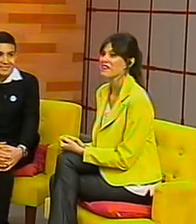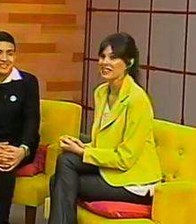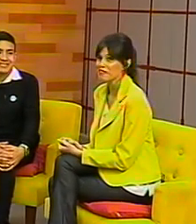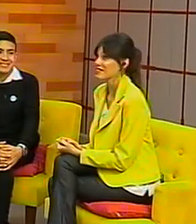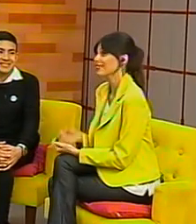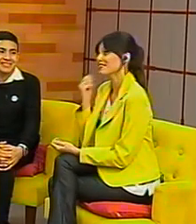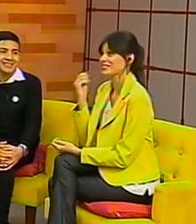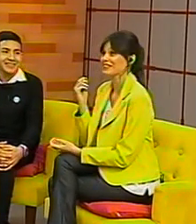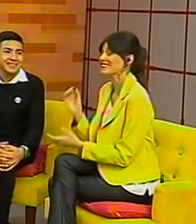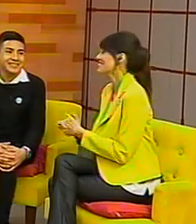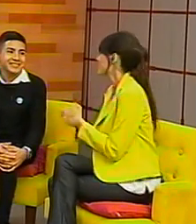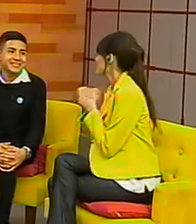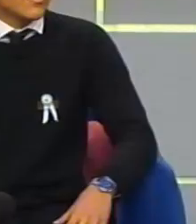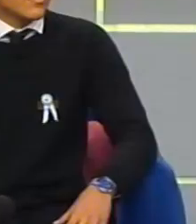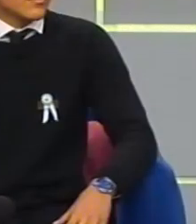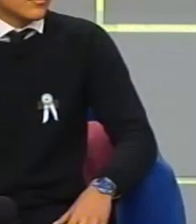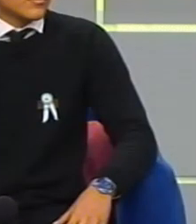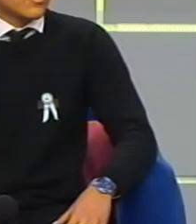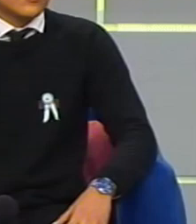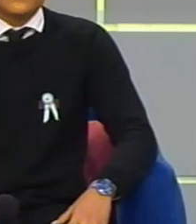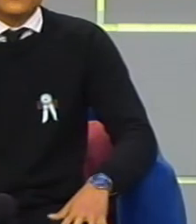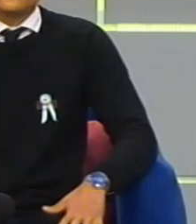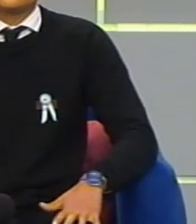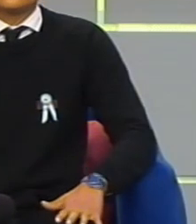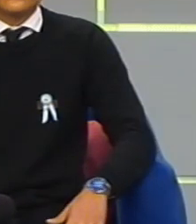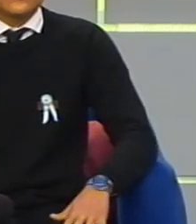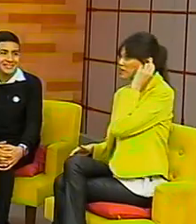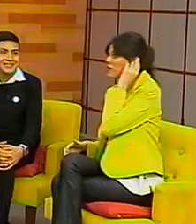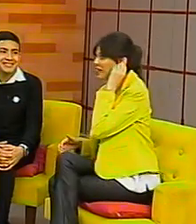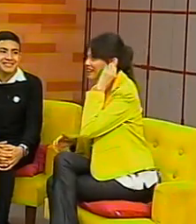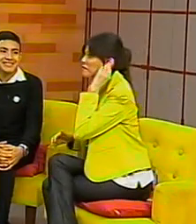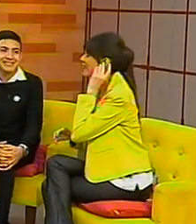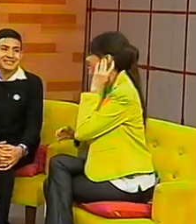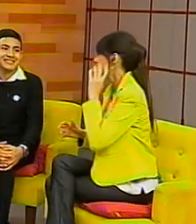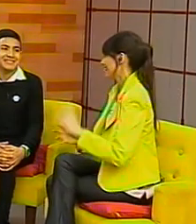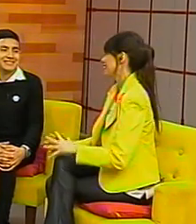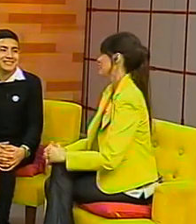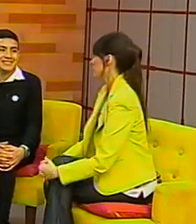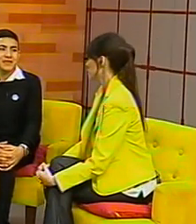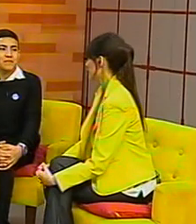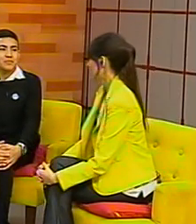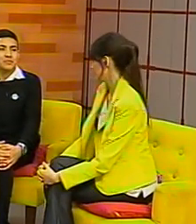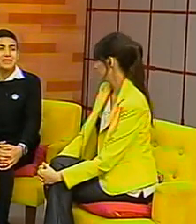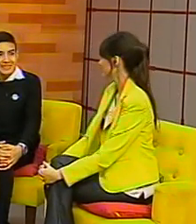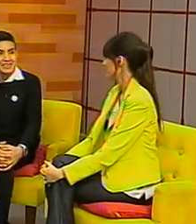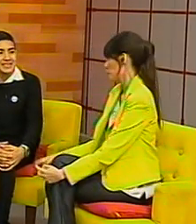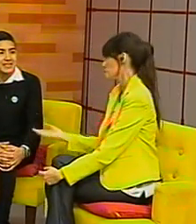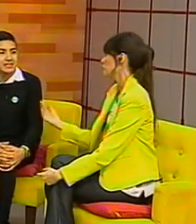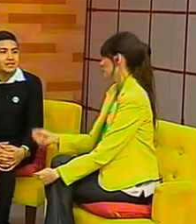educativa. 155 años, wow, educando, formando personas de bien. Qué lindo, qué importante, ¿no? Qué orgullo para ustedes